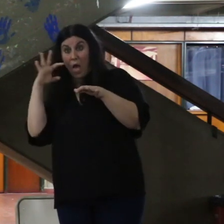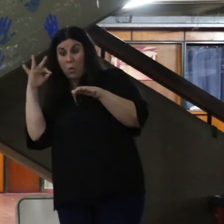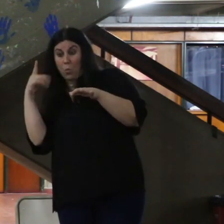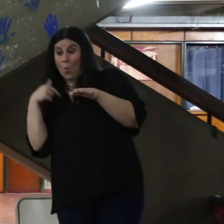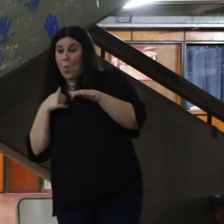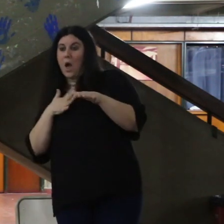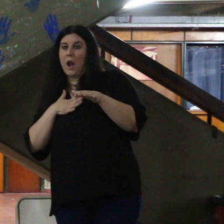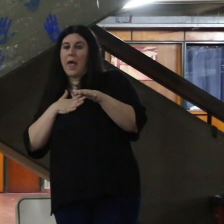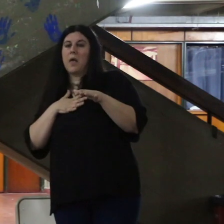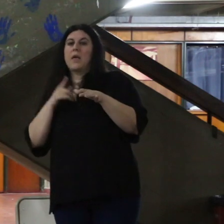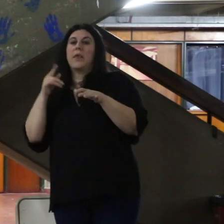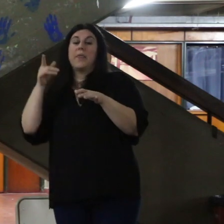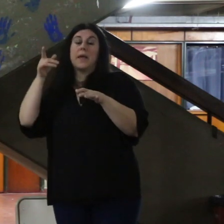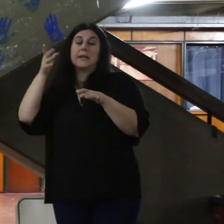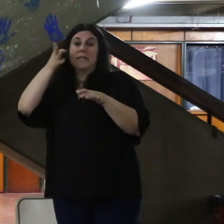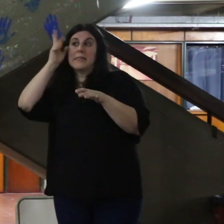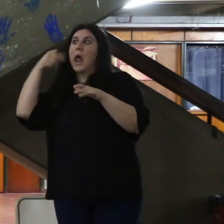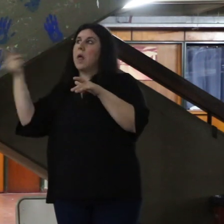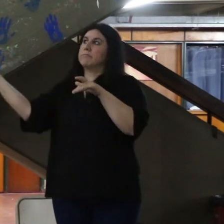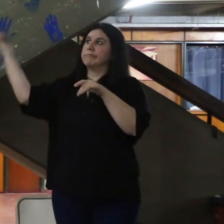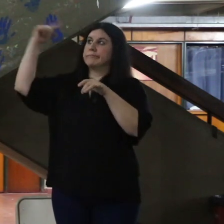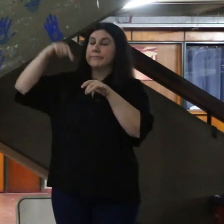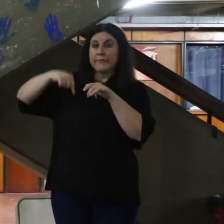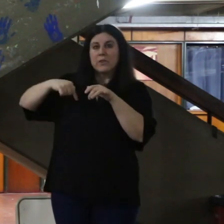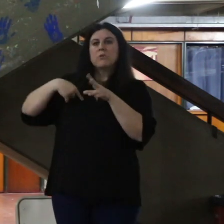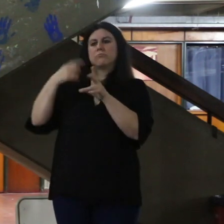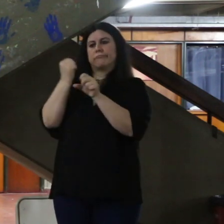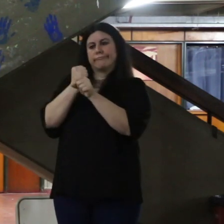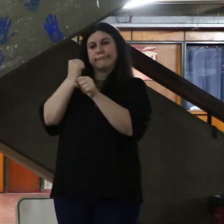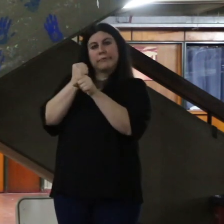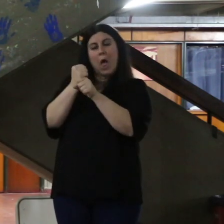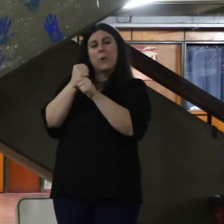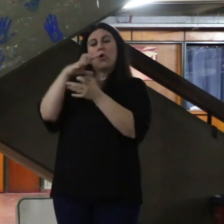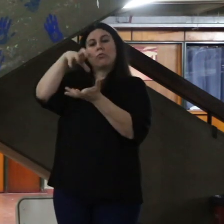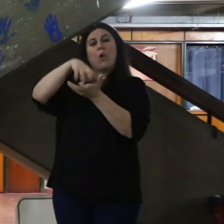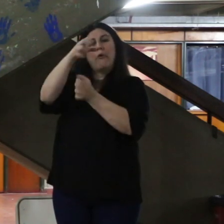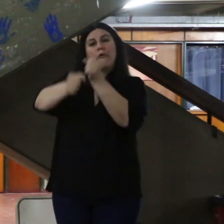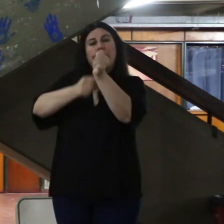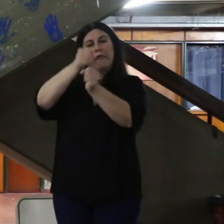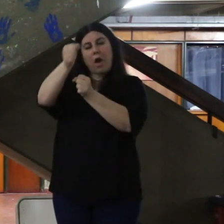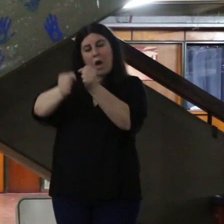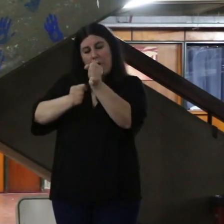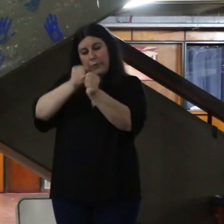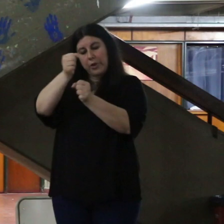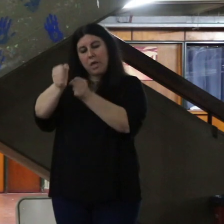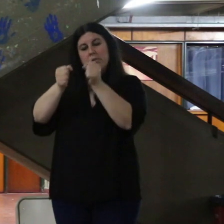inmigrante italiana, que trabajó mucho tiempo en una fábrica